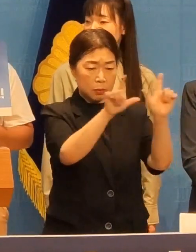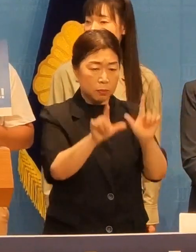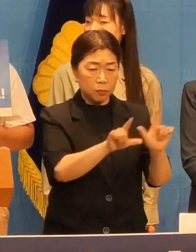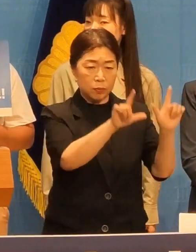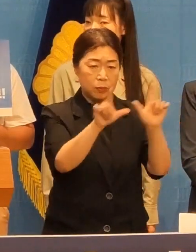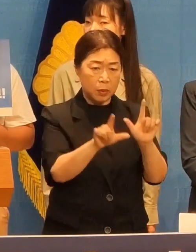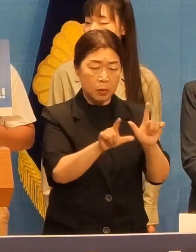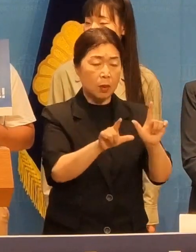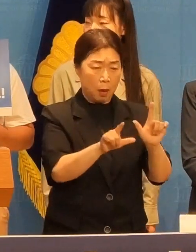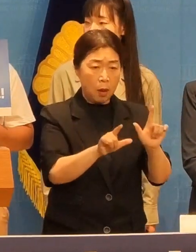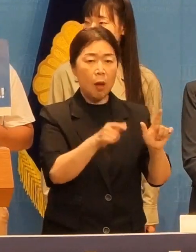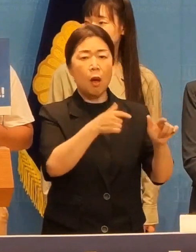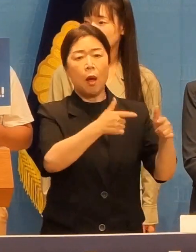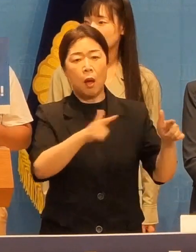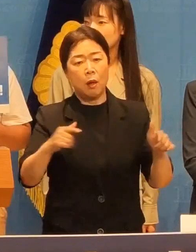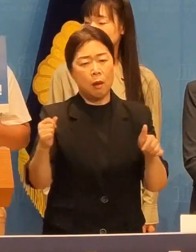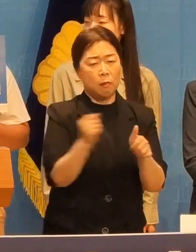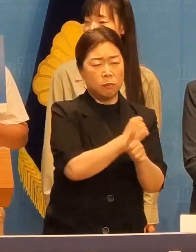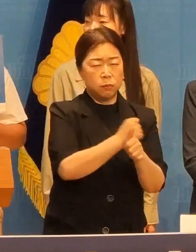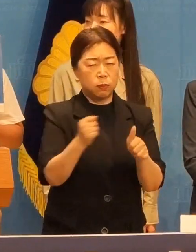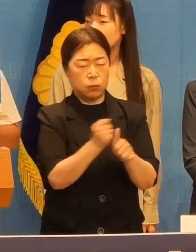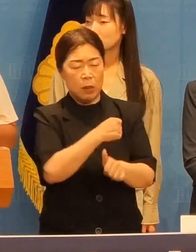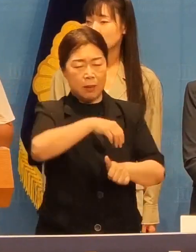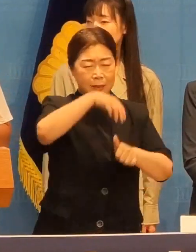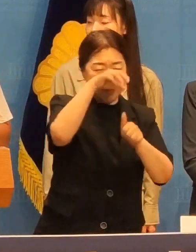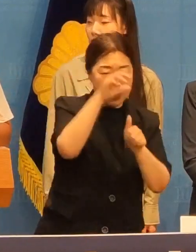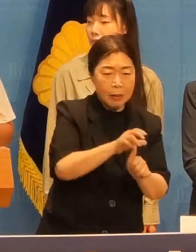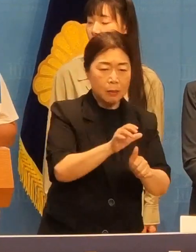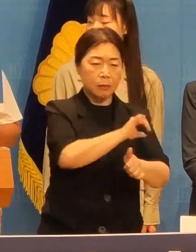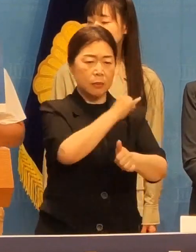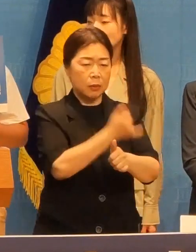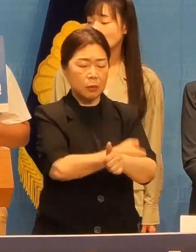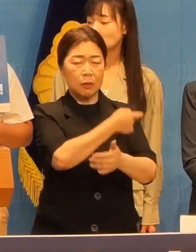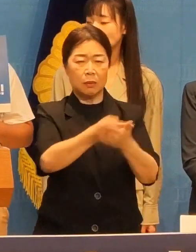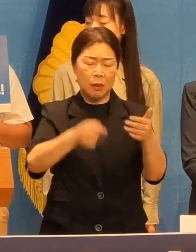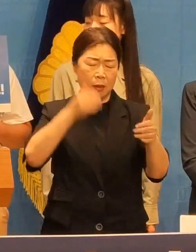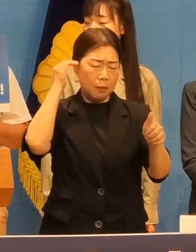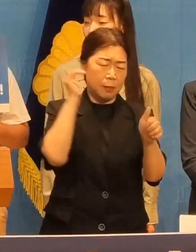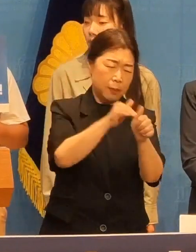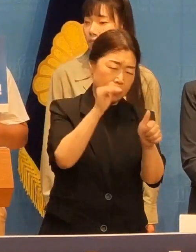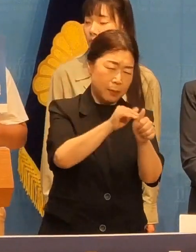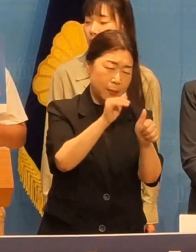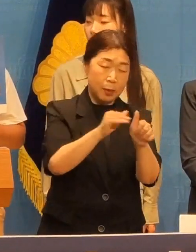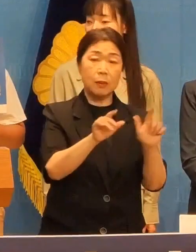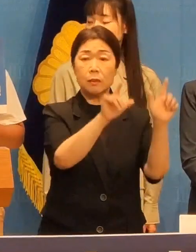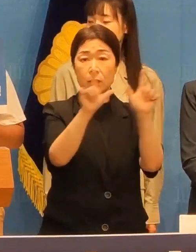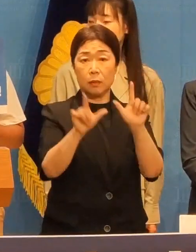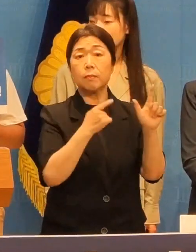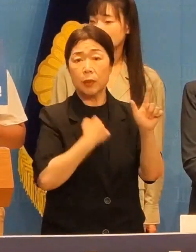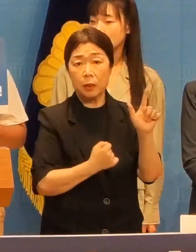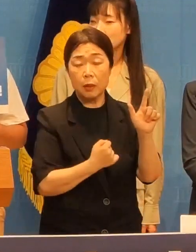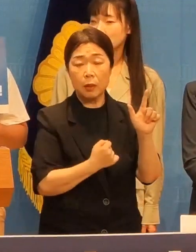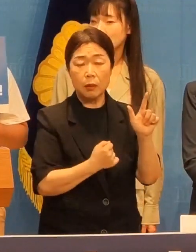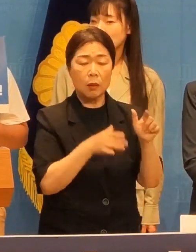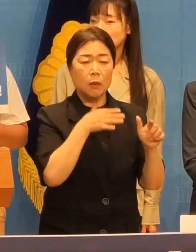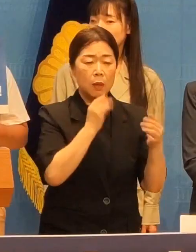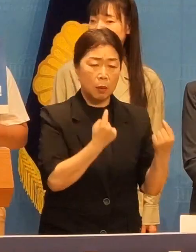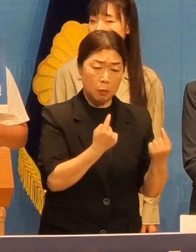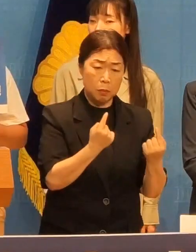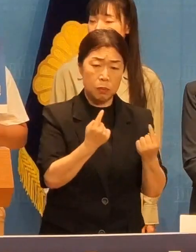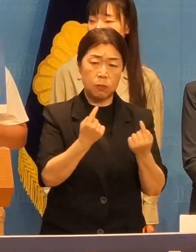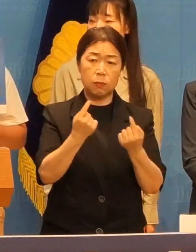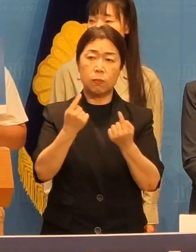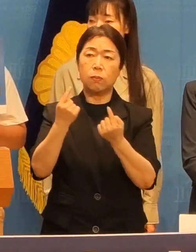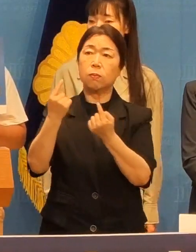갖은 폭력과 감금, 인권 침해를 당하며 살아왔습니다. 노년에